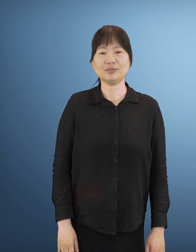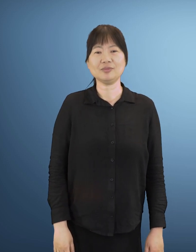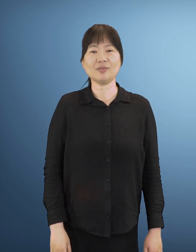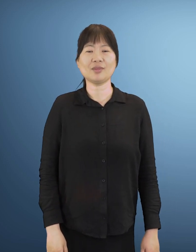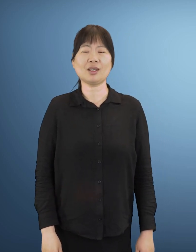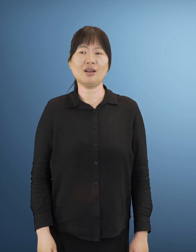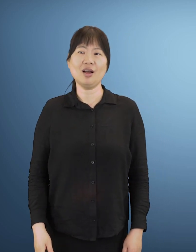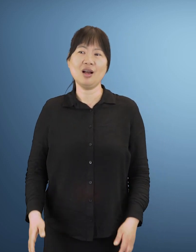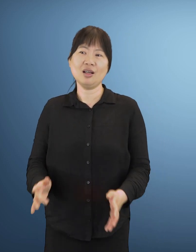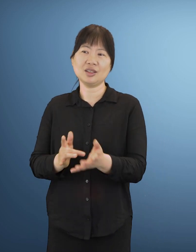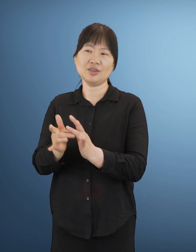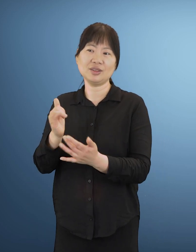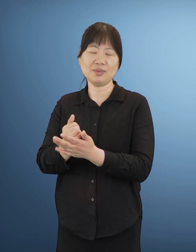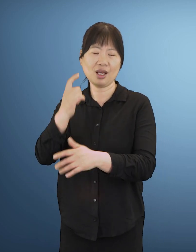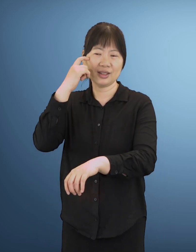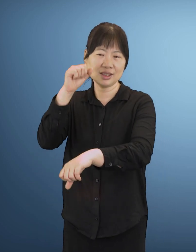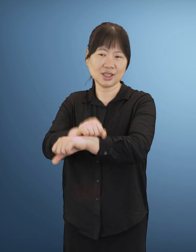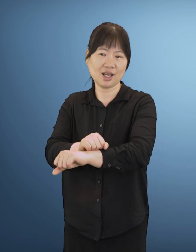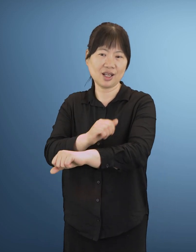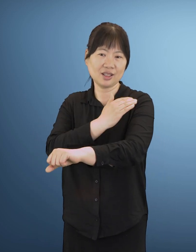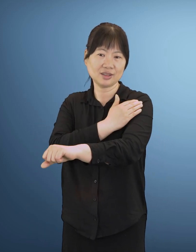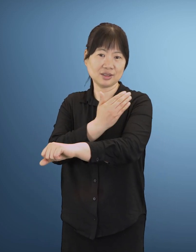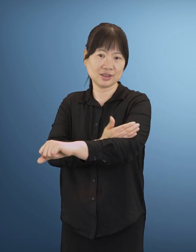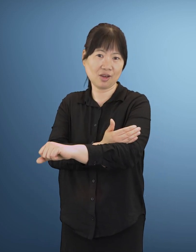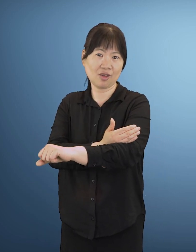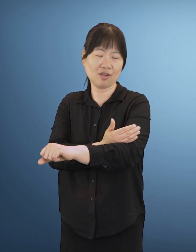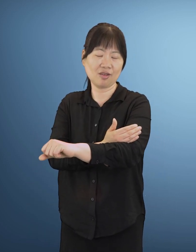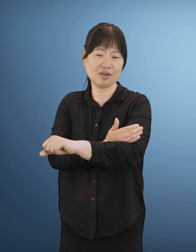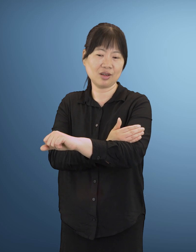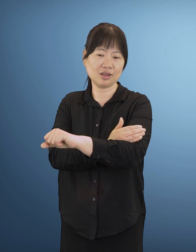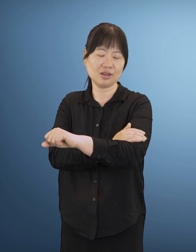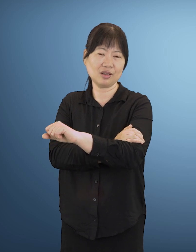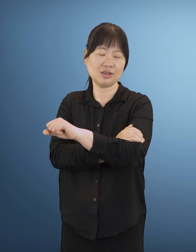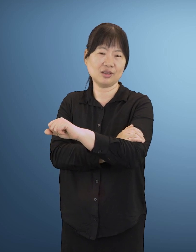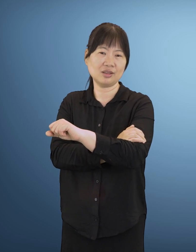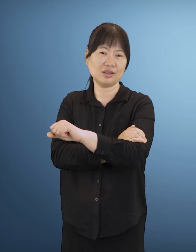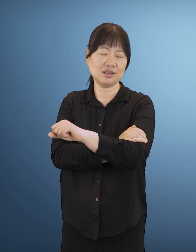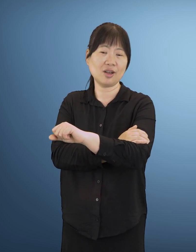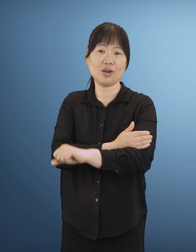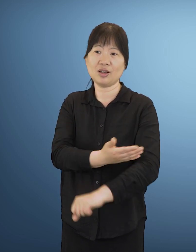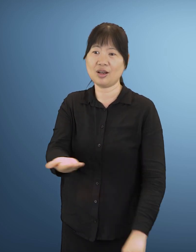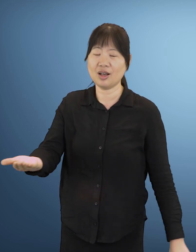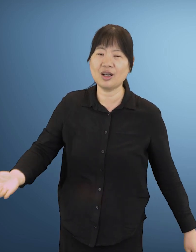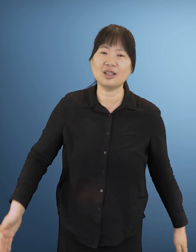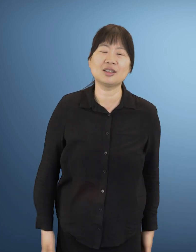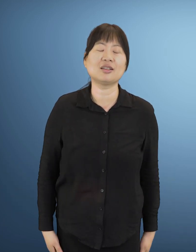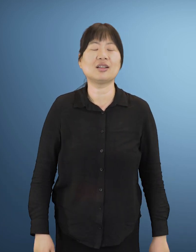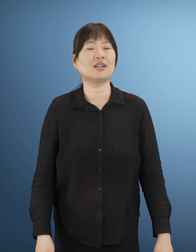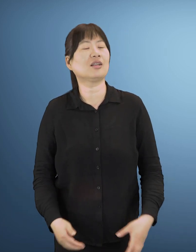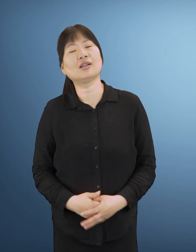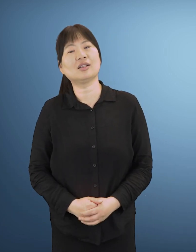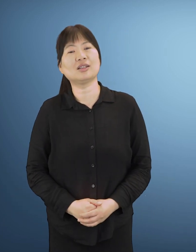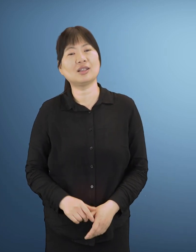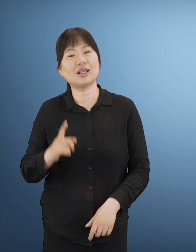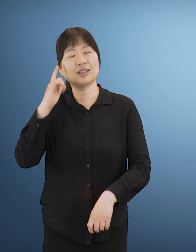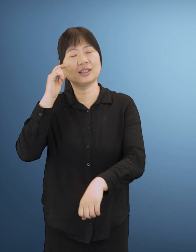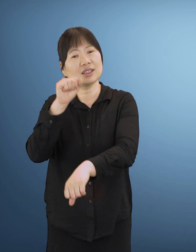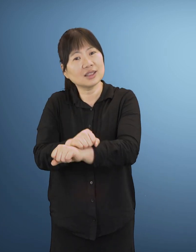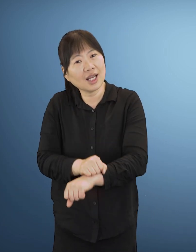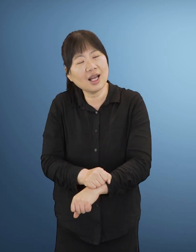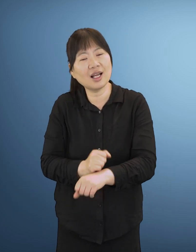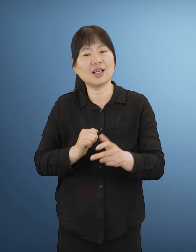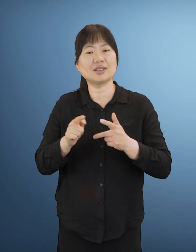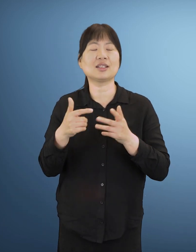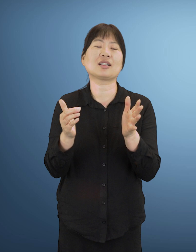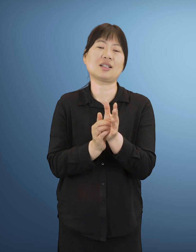사람의 지혜와 이런 능력이 그랬어요. 여러분, 여기 지혜까지는